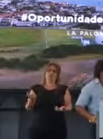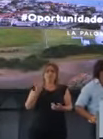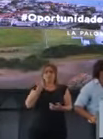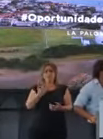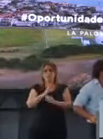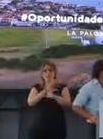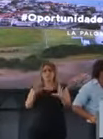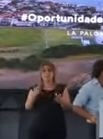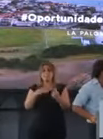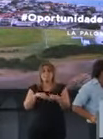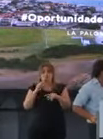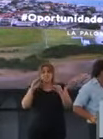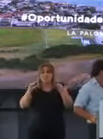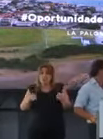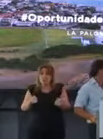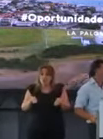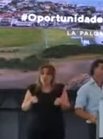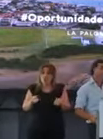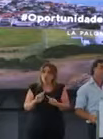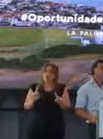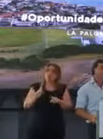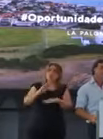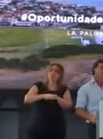Esas debilidades son de coyuntura.